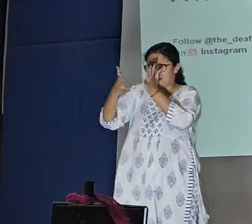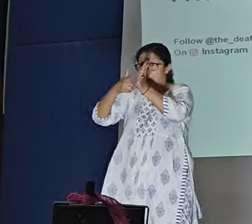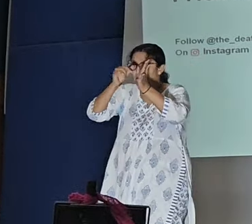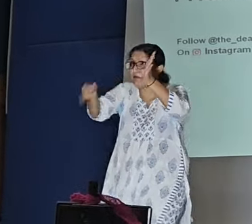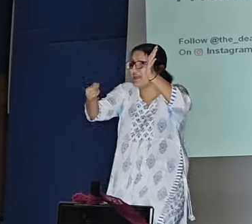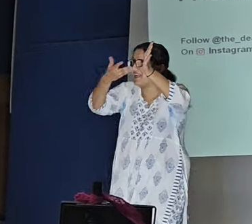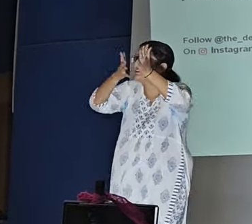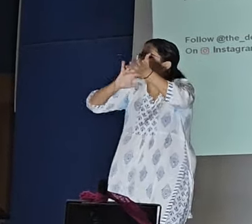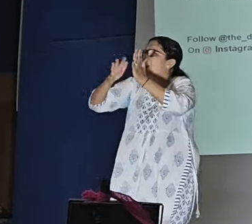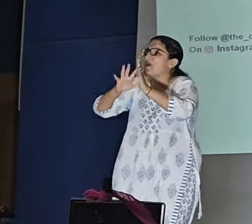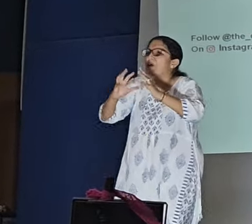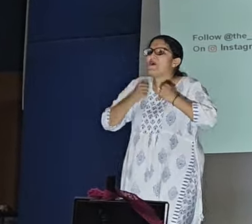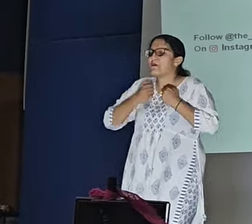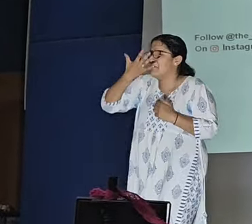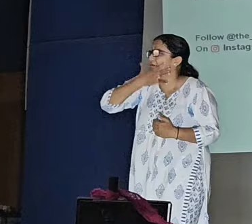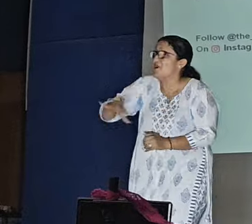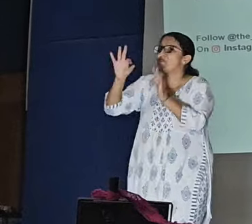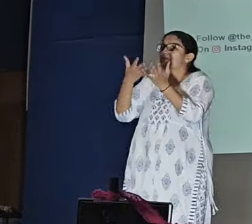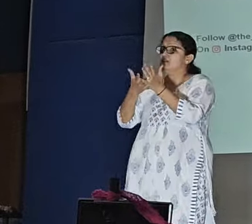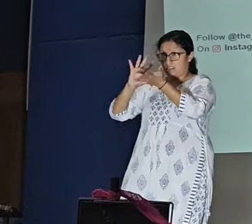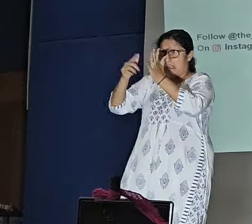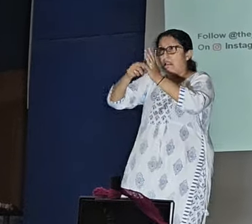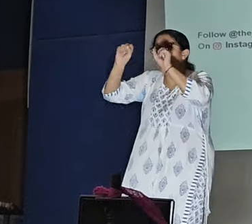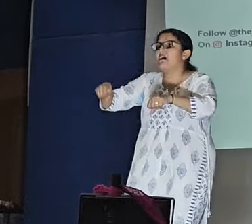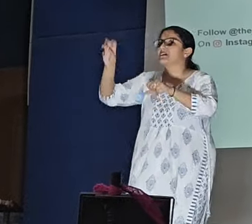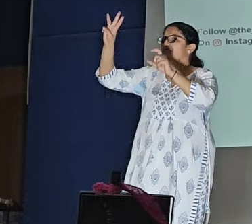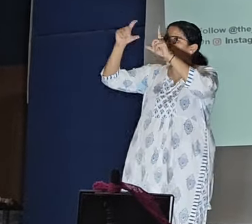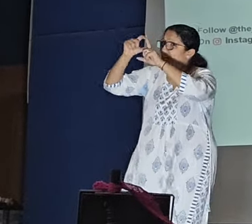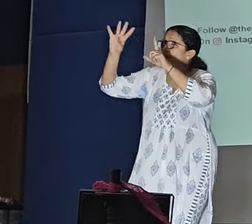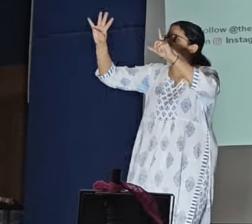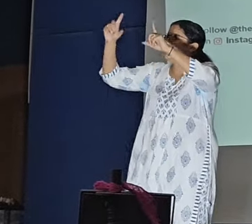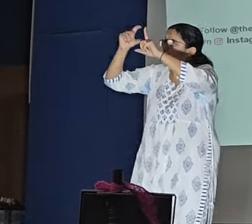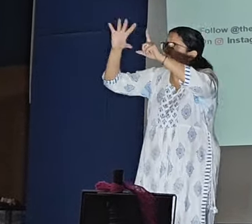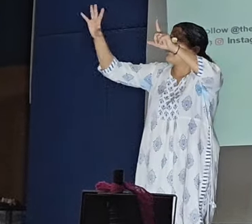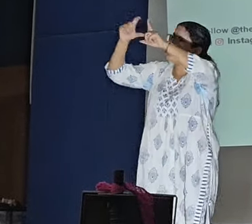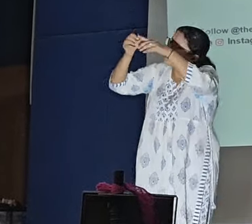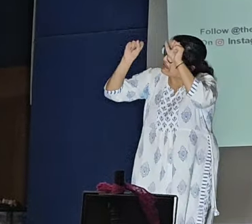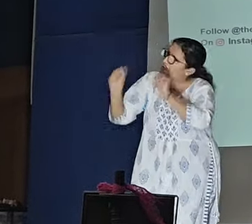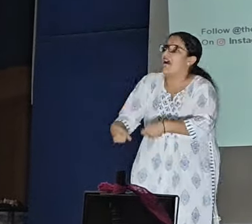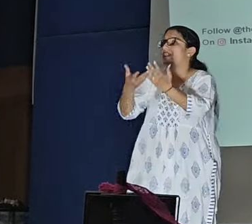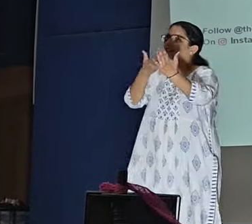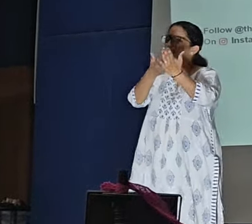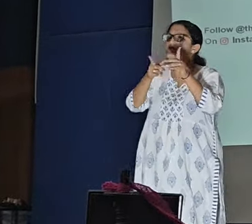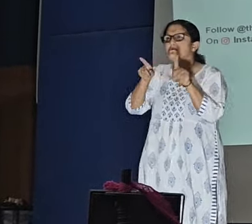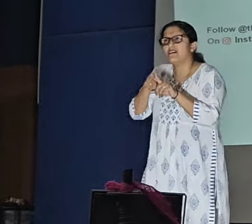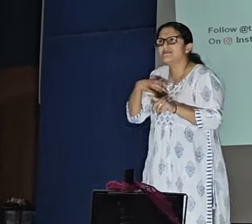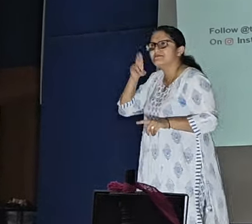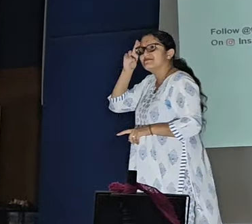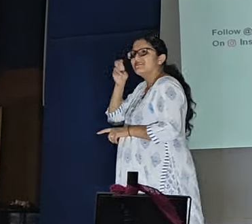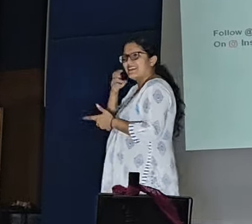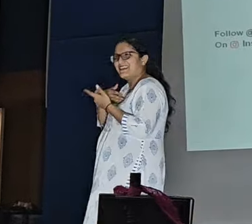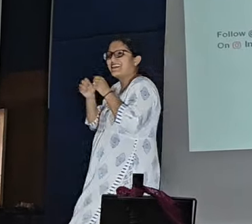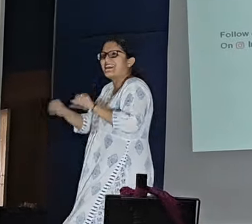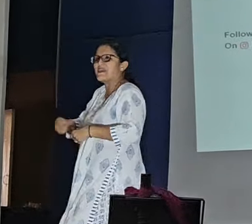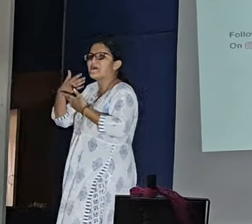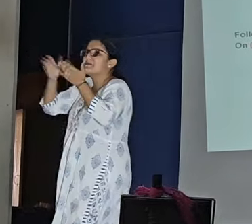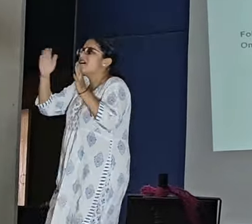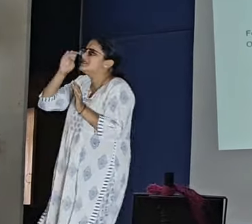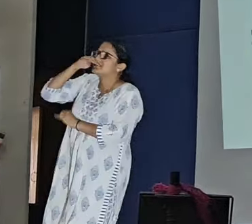बात नहीं, मुझे है तो है, अब उसका कुछ कर नहीं सकते, हम हमारे साइन लैंग्वेज हम कर सकते हैं, 5D 4D 3D में हम साइन